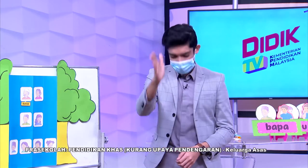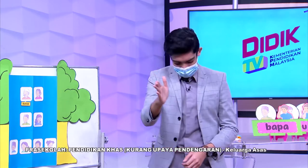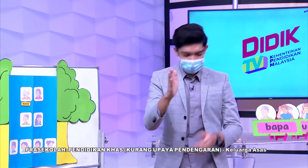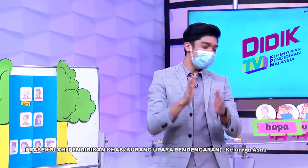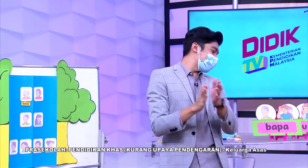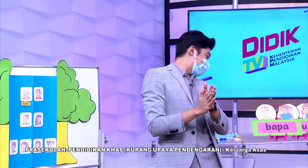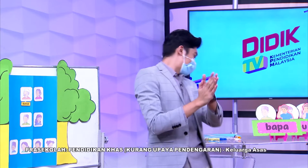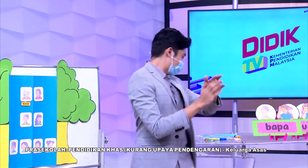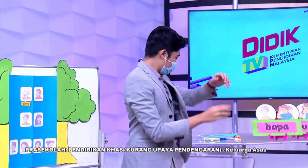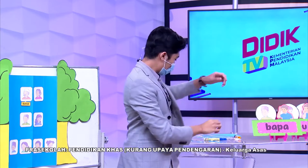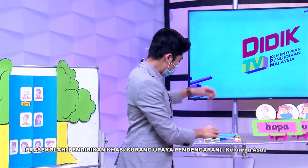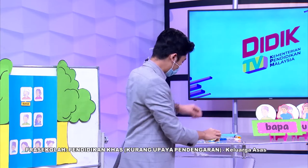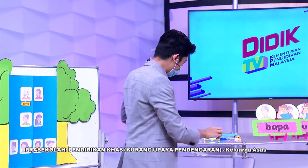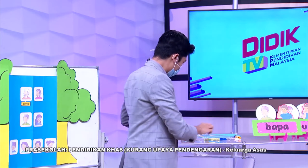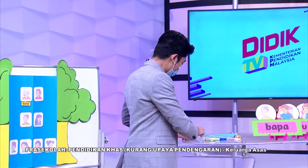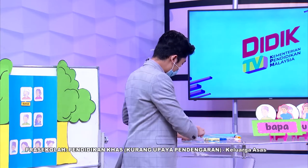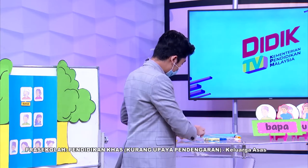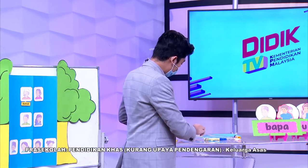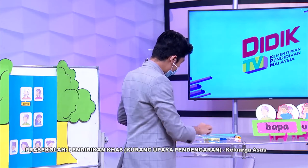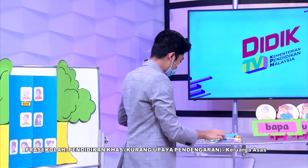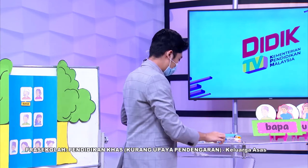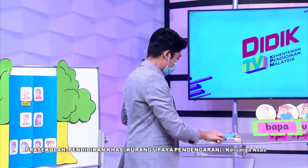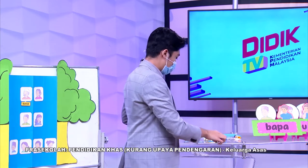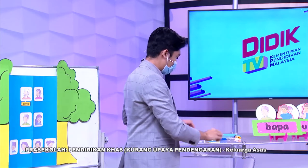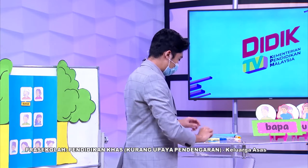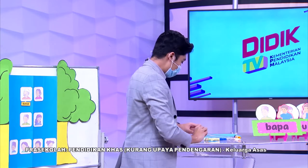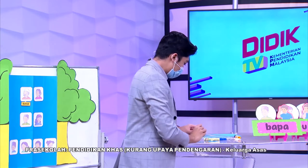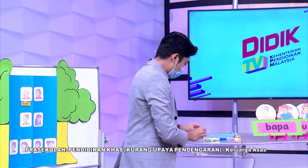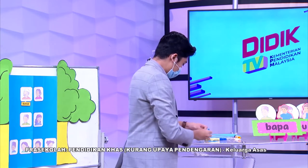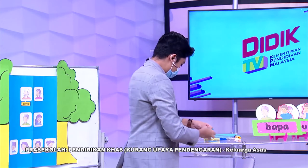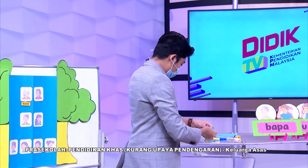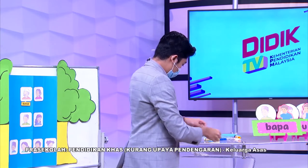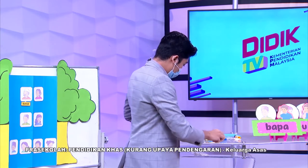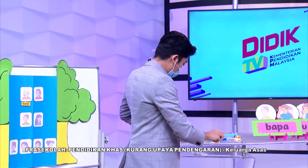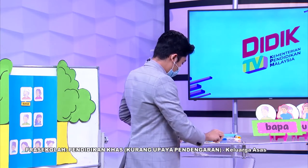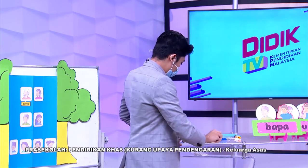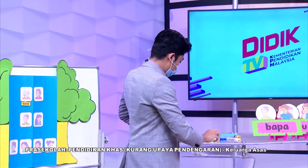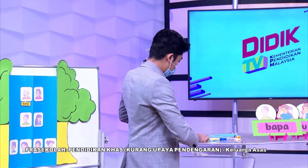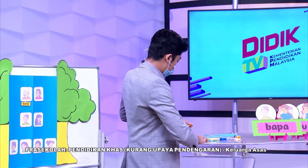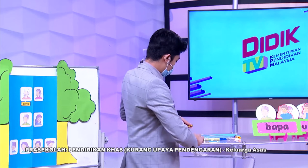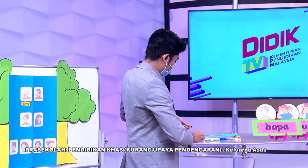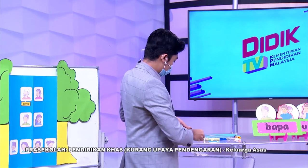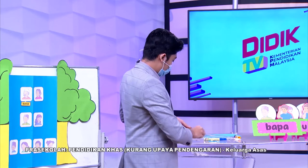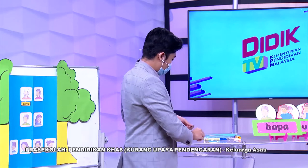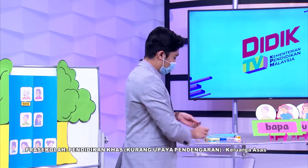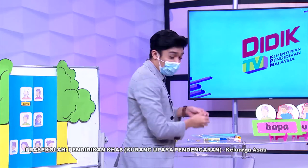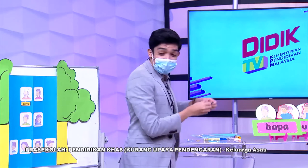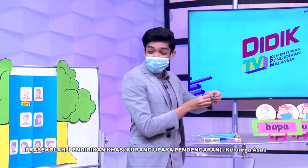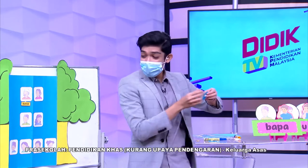filemindo21 terletak kedua ini nikmati desain ini sini nenek-nenek